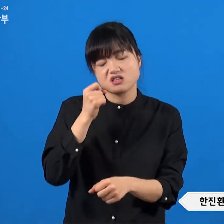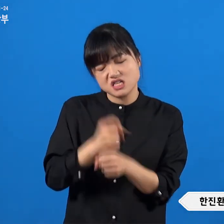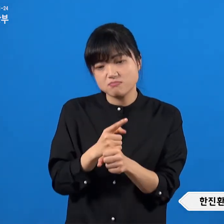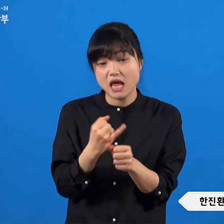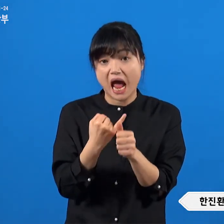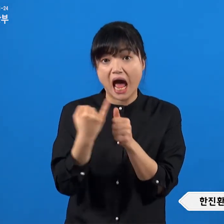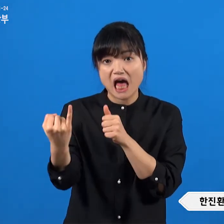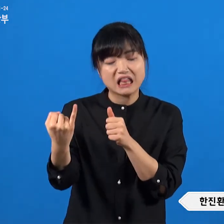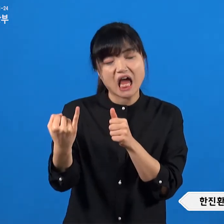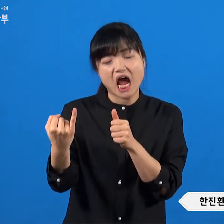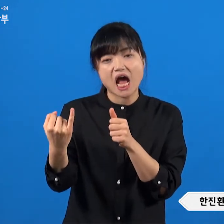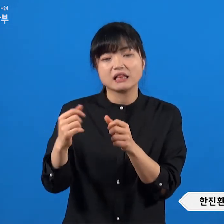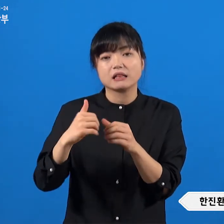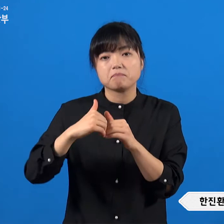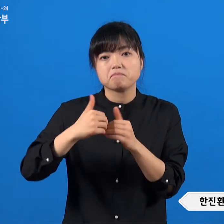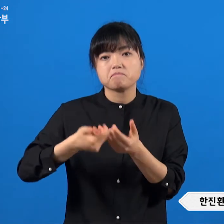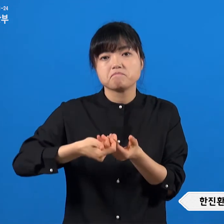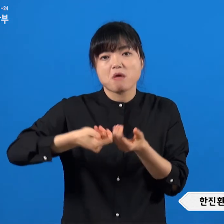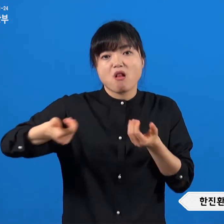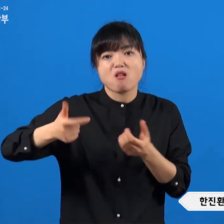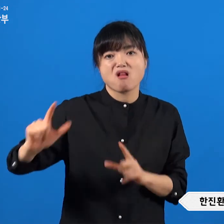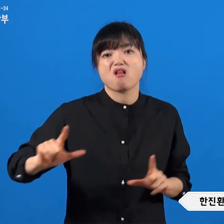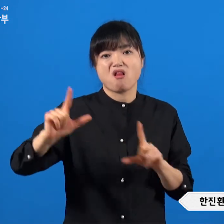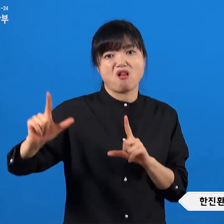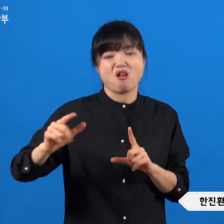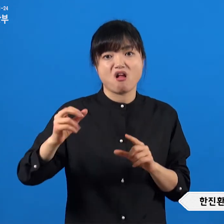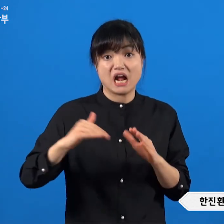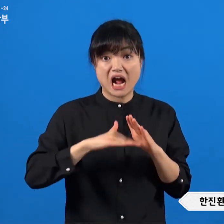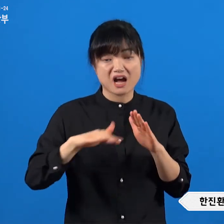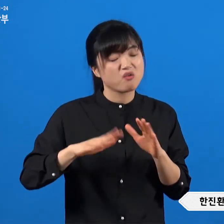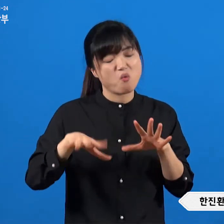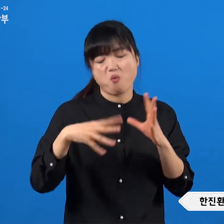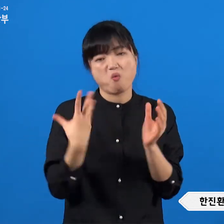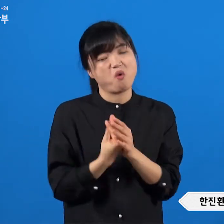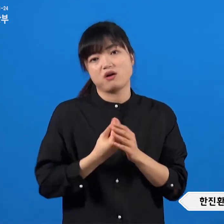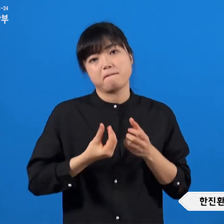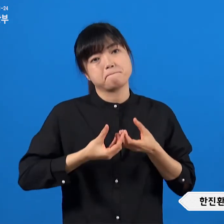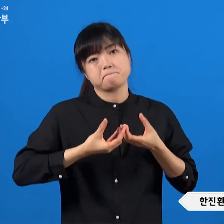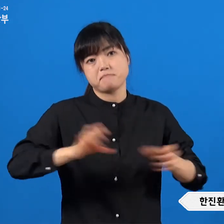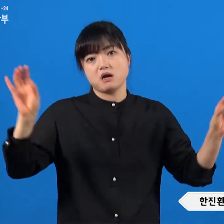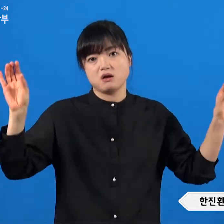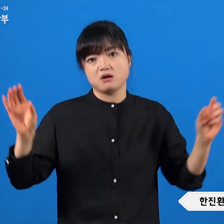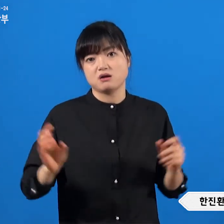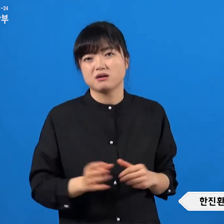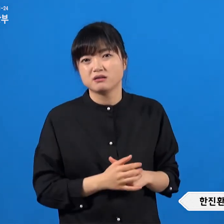아내와는 별거하고 있었고 가정은 완전히 파탄이 나 있었습니다.